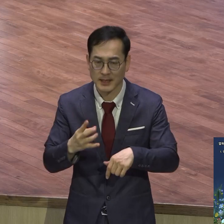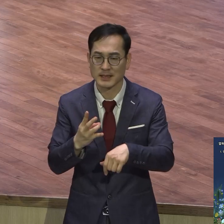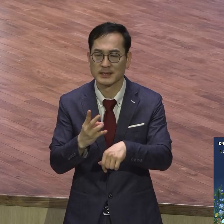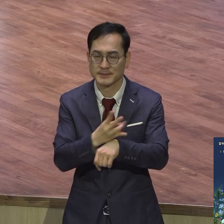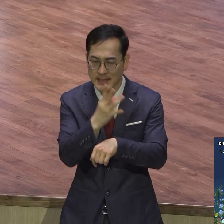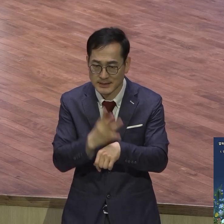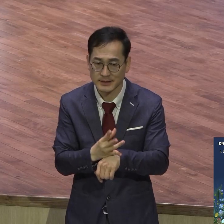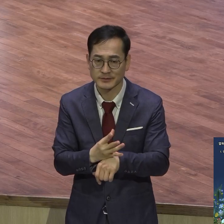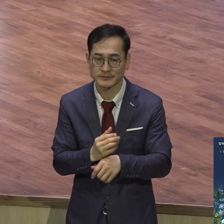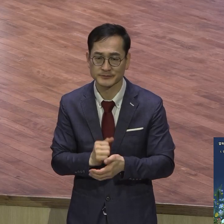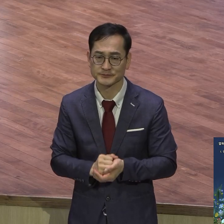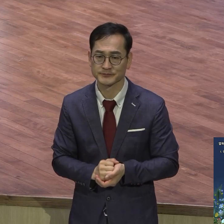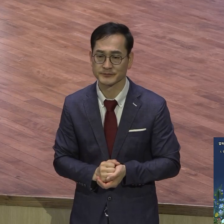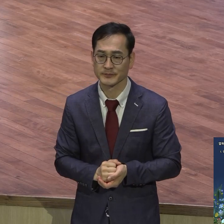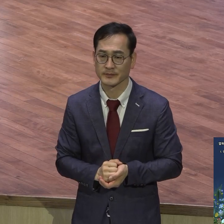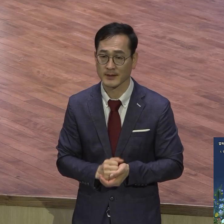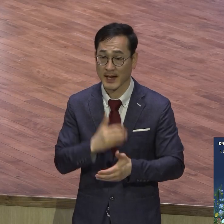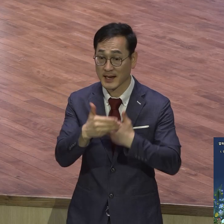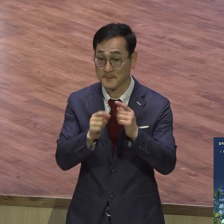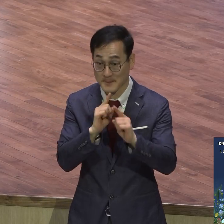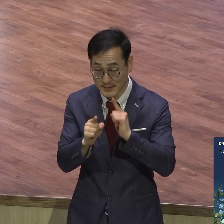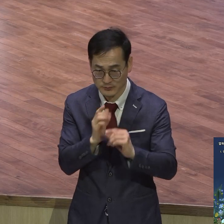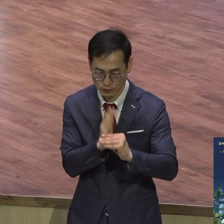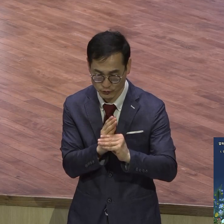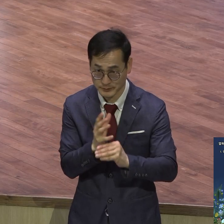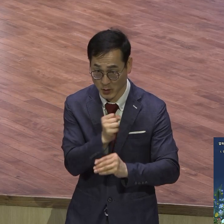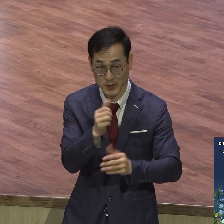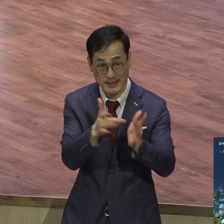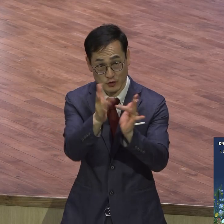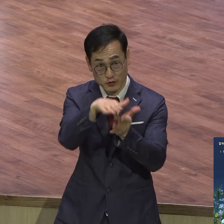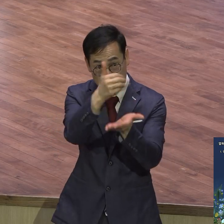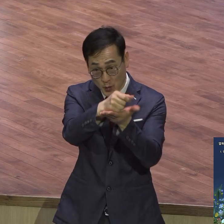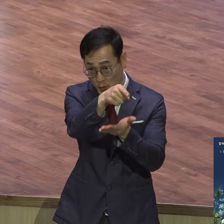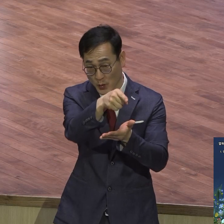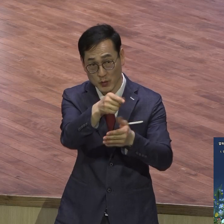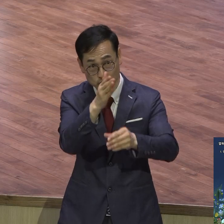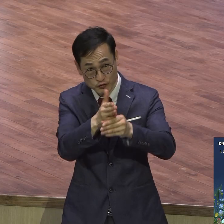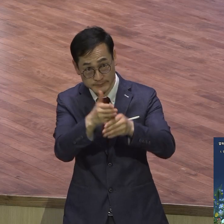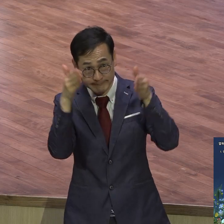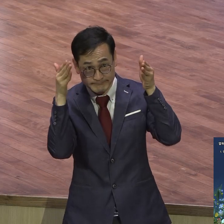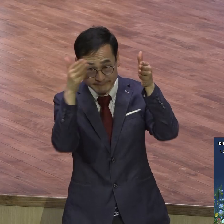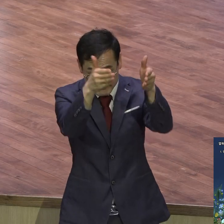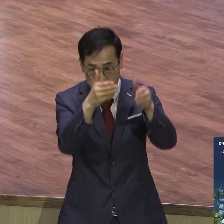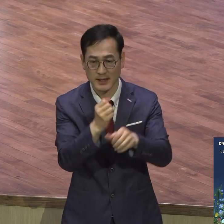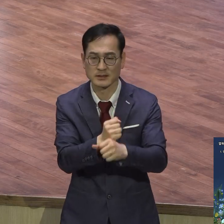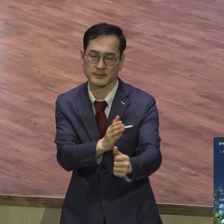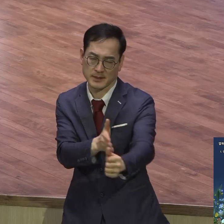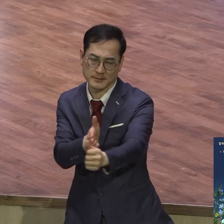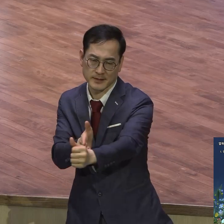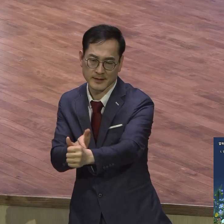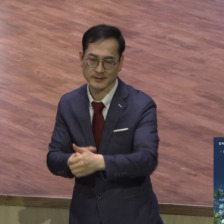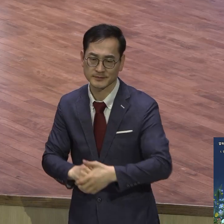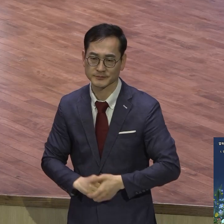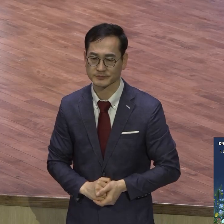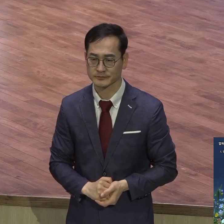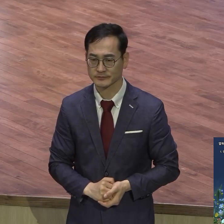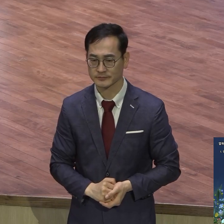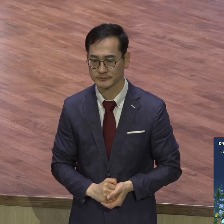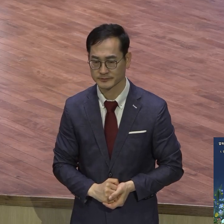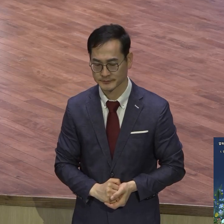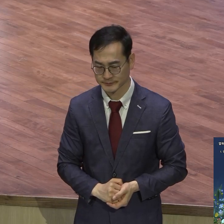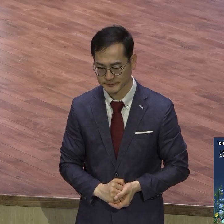응답 일상팔에서 여러분이 찾으면서 24제자로 성장되기를 제물로 주부합니다. 두